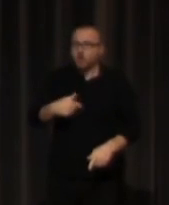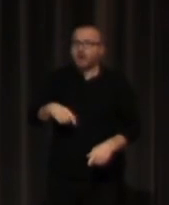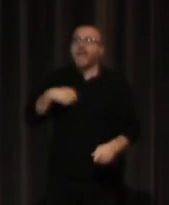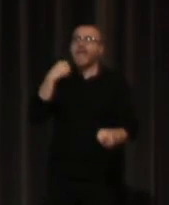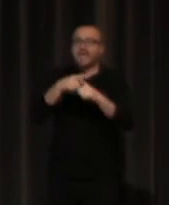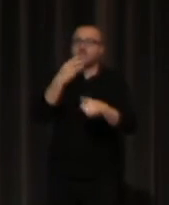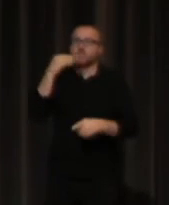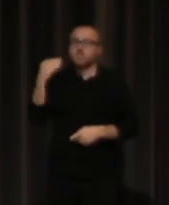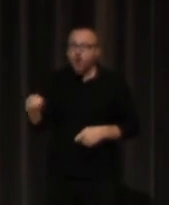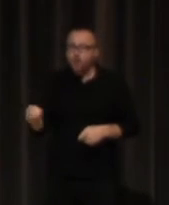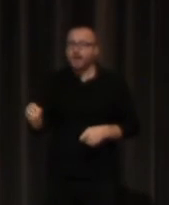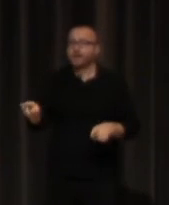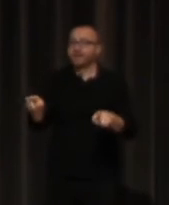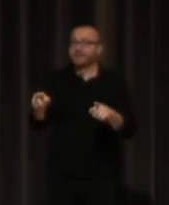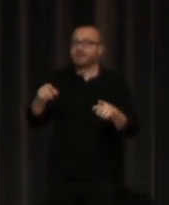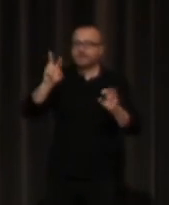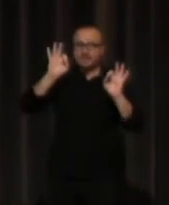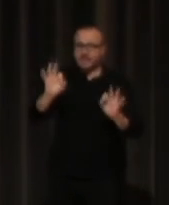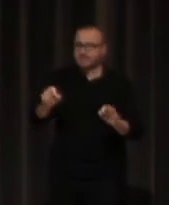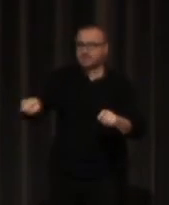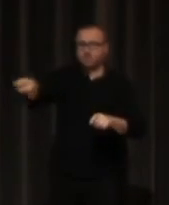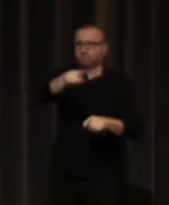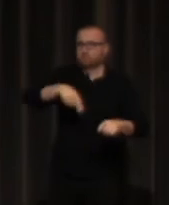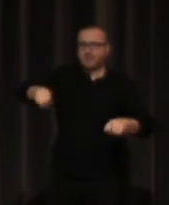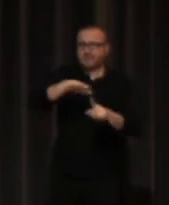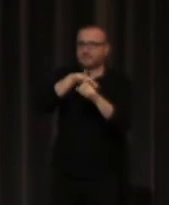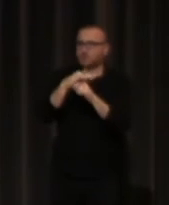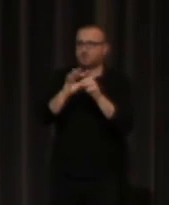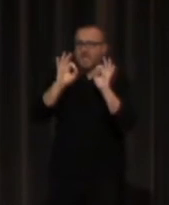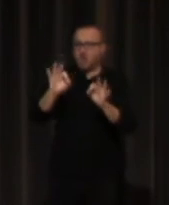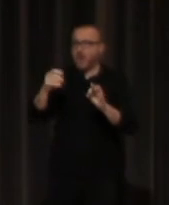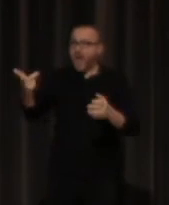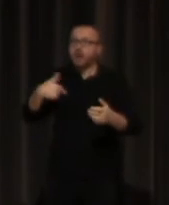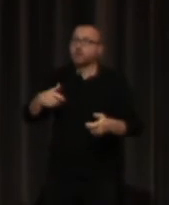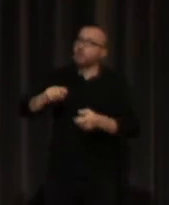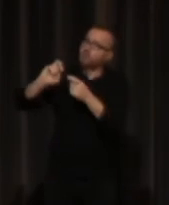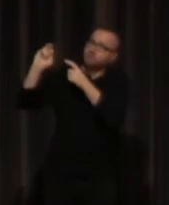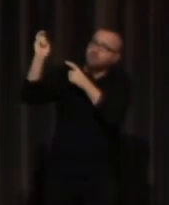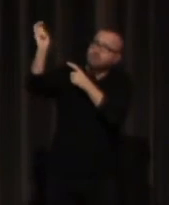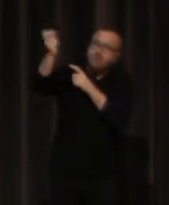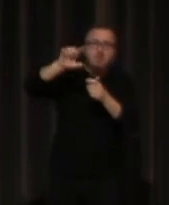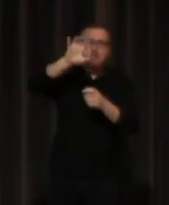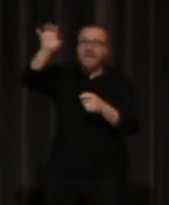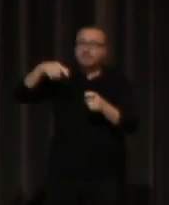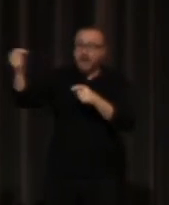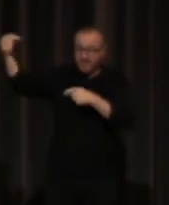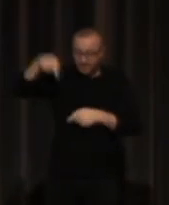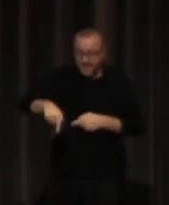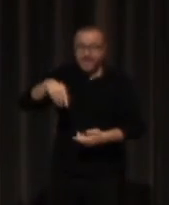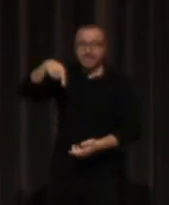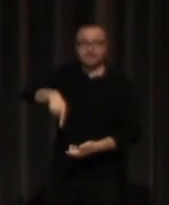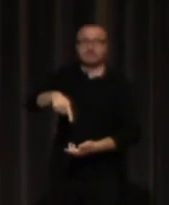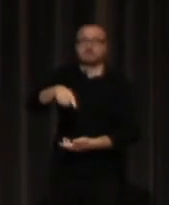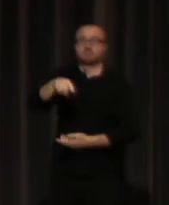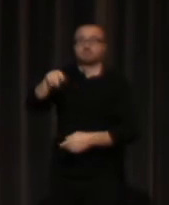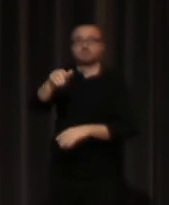també he arribat així de jove en un altre país i poder-te seure aquí i explicar per què val la pena estudiar el que esteu